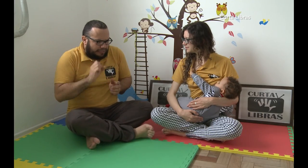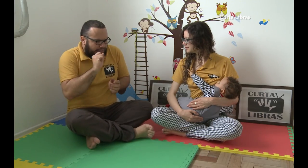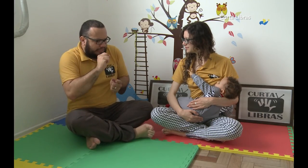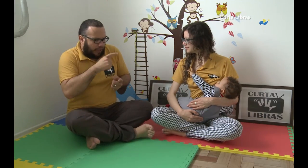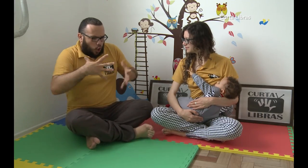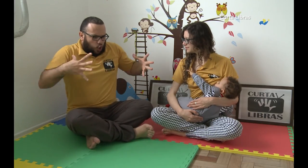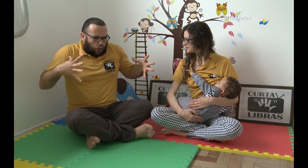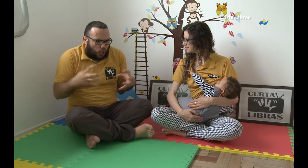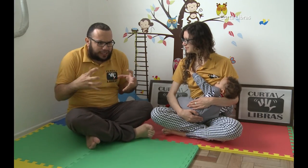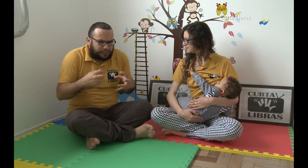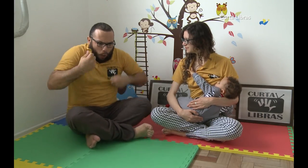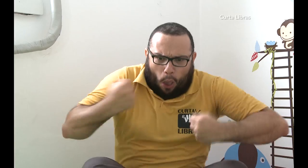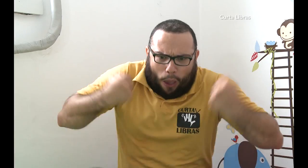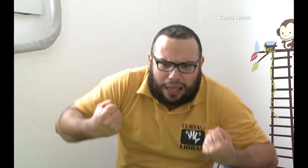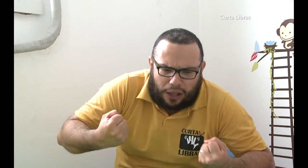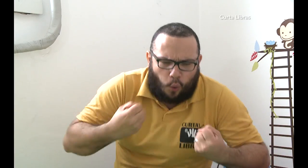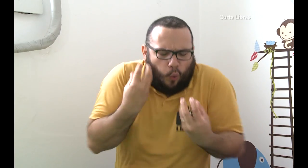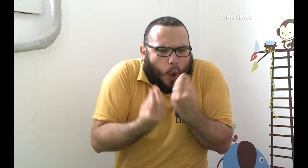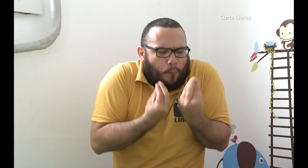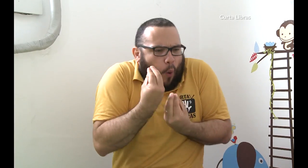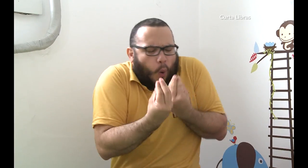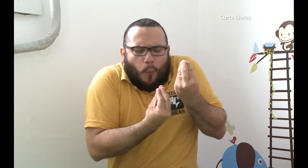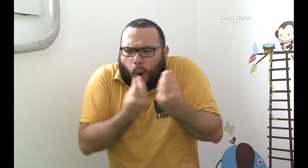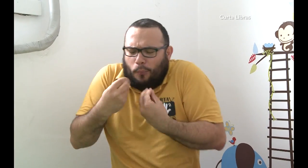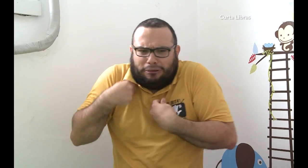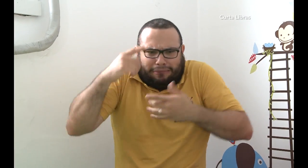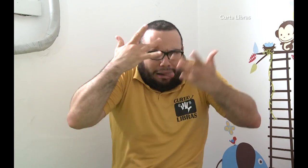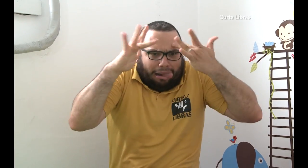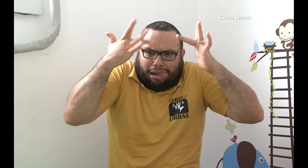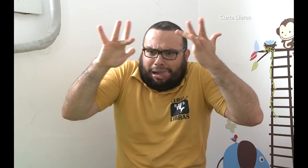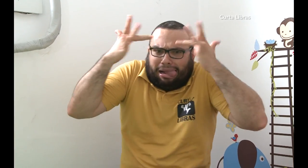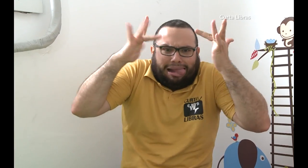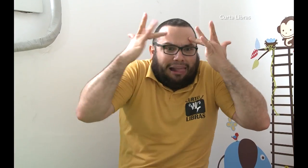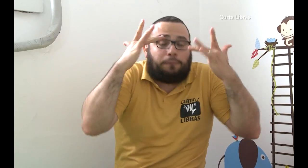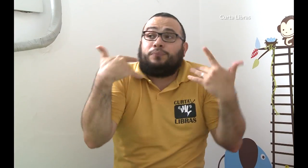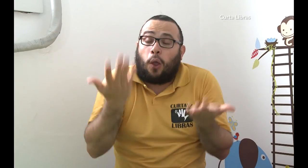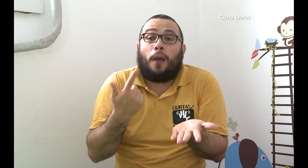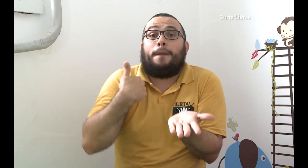Por exemplo Quando começam as contrações Precisa correr logo para o hospital?